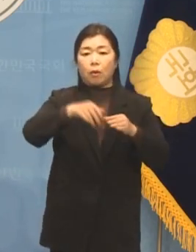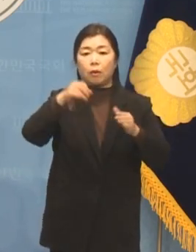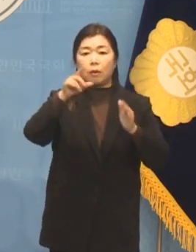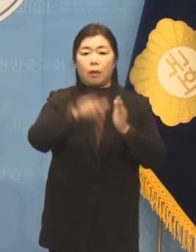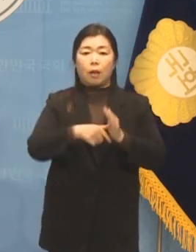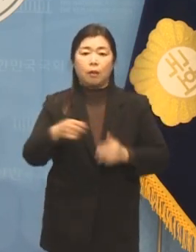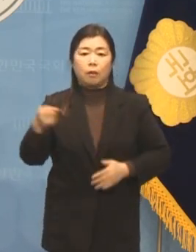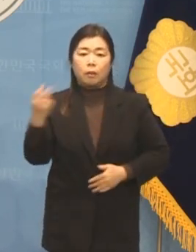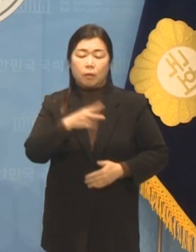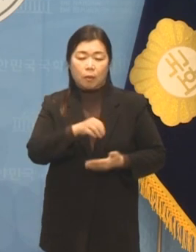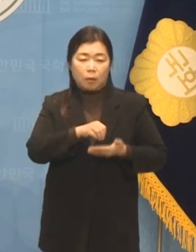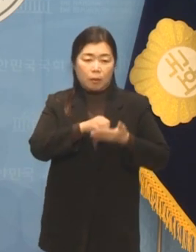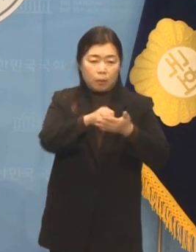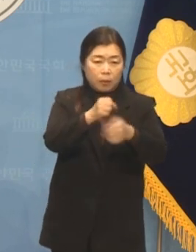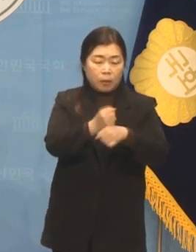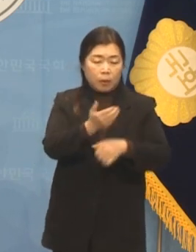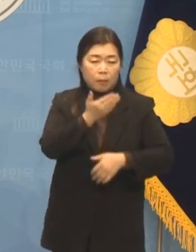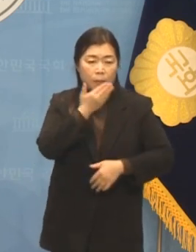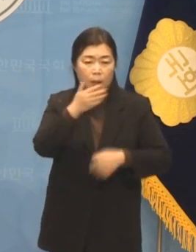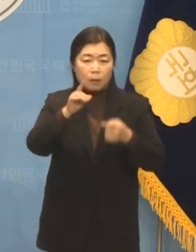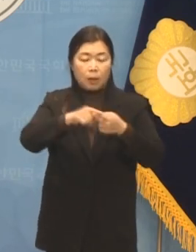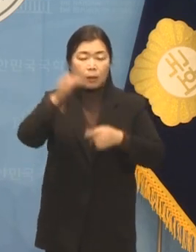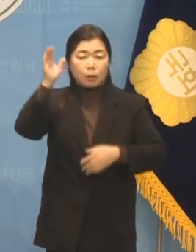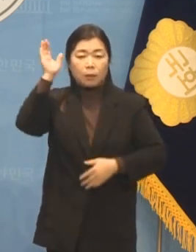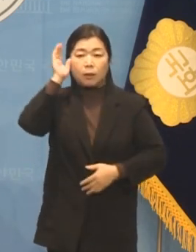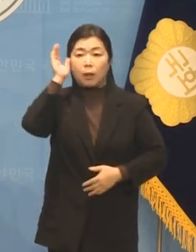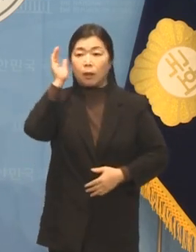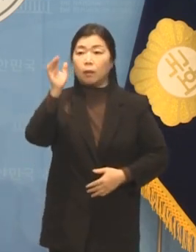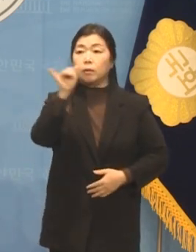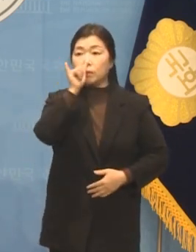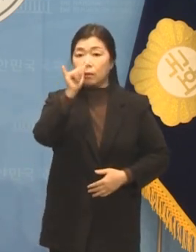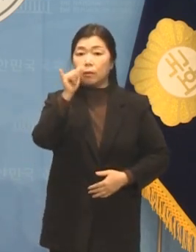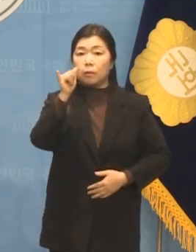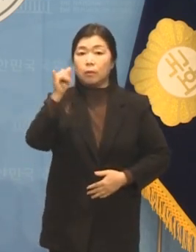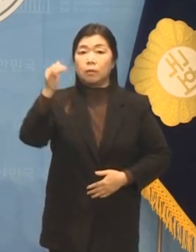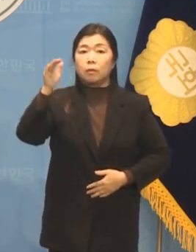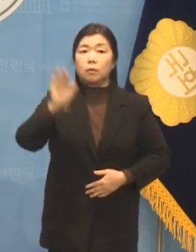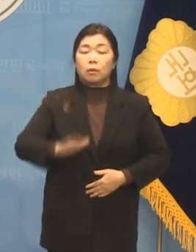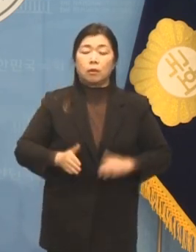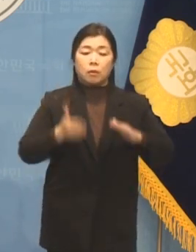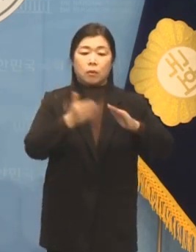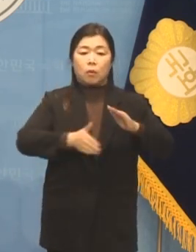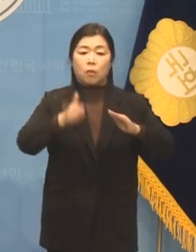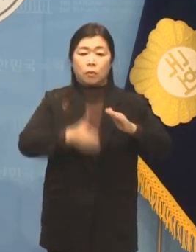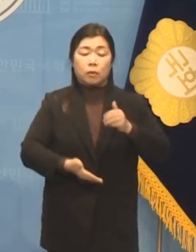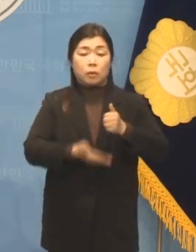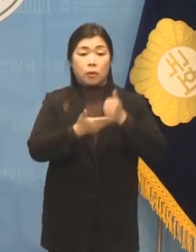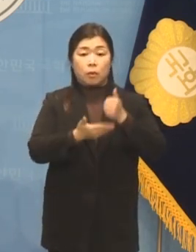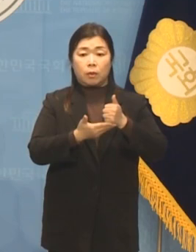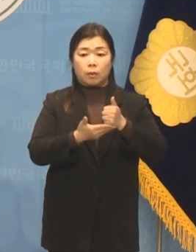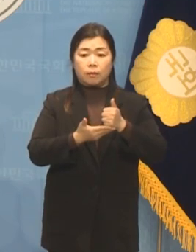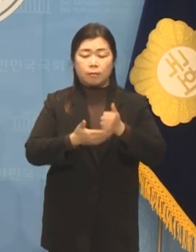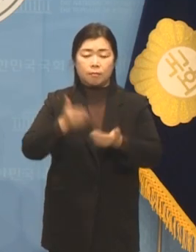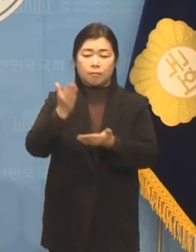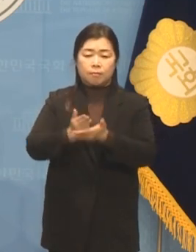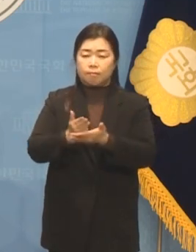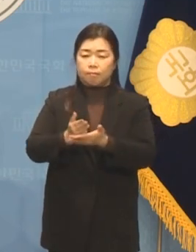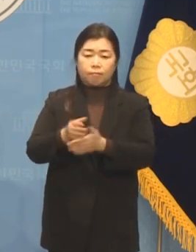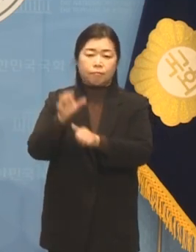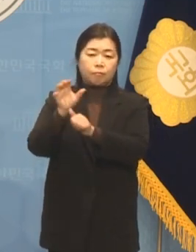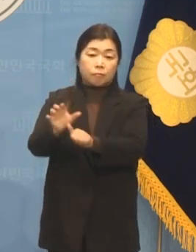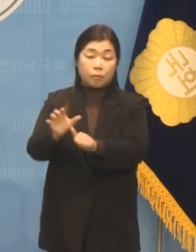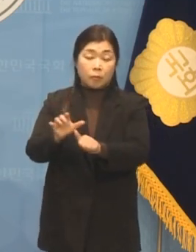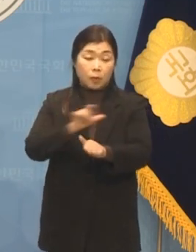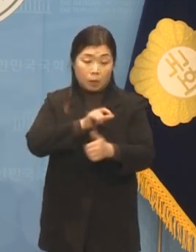있다는 기대감도 사실 있었습니다. 하지만 공천 배제 행위로 이렇게 종결이 된다면